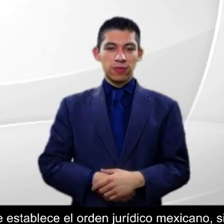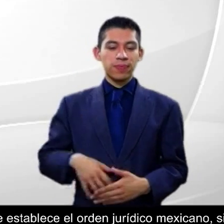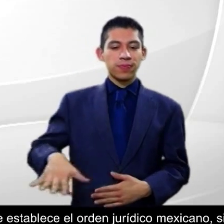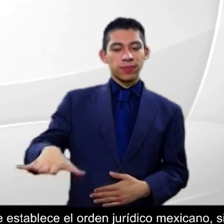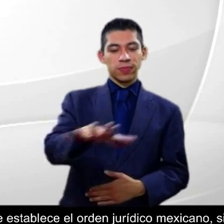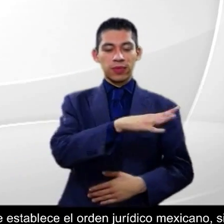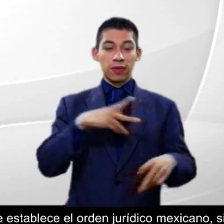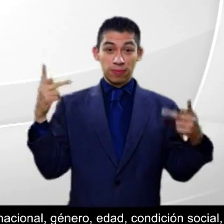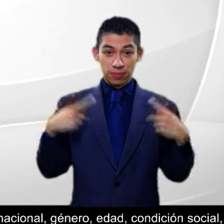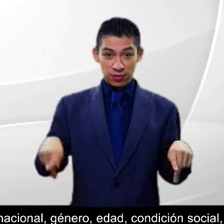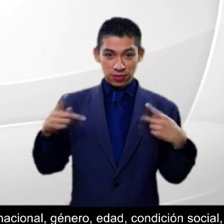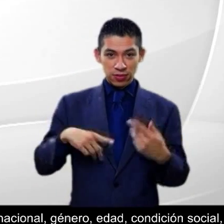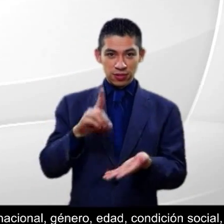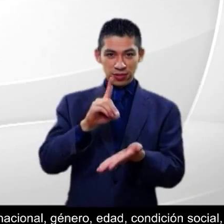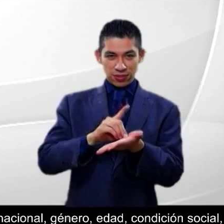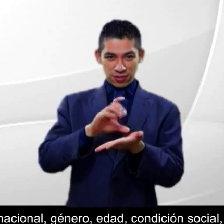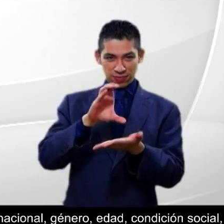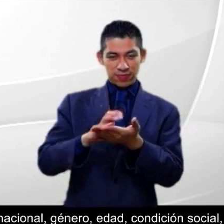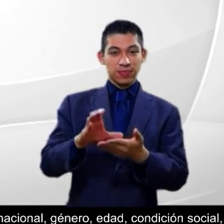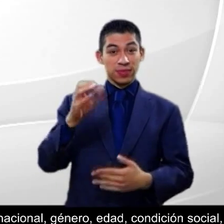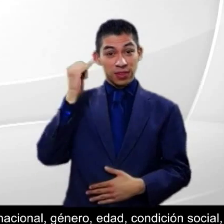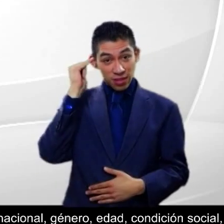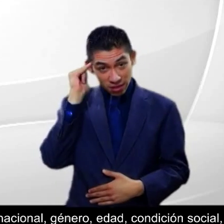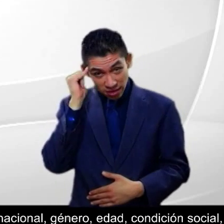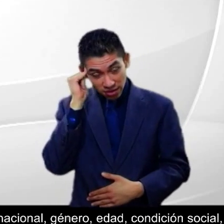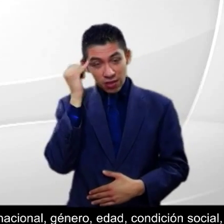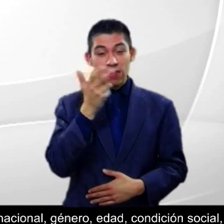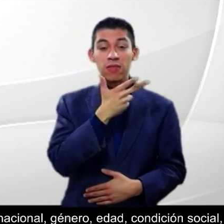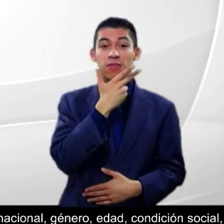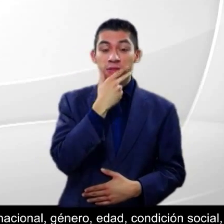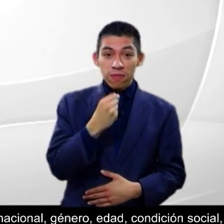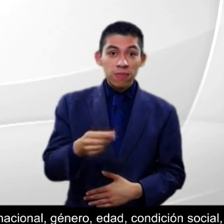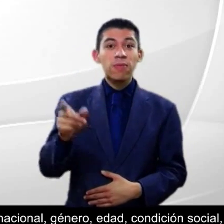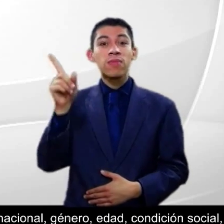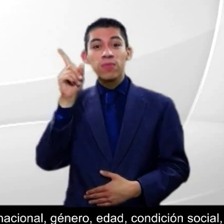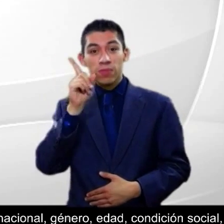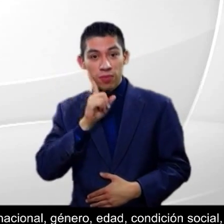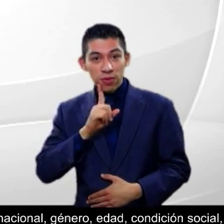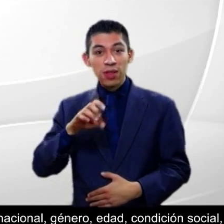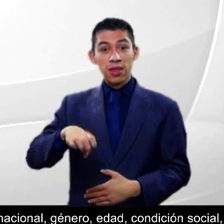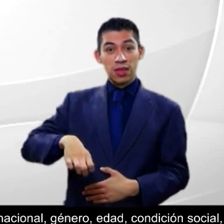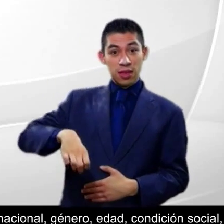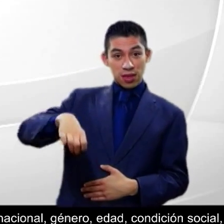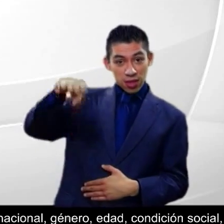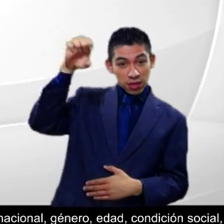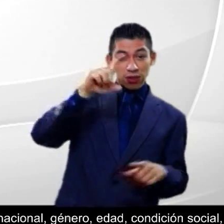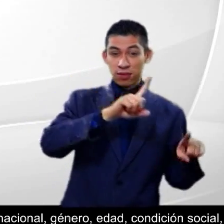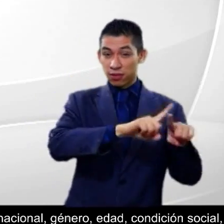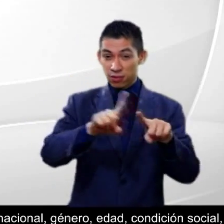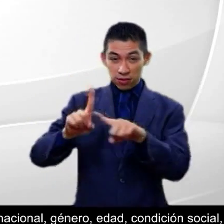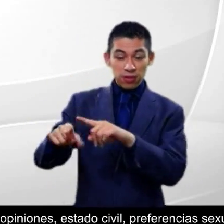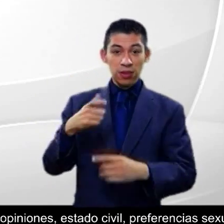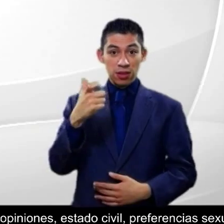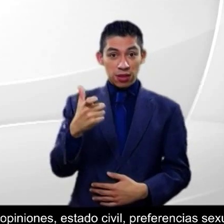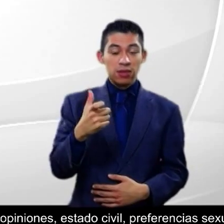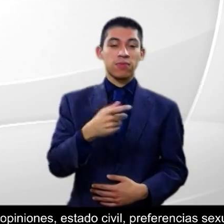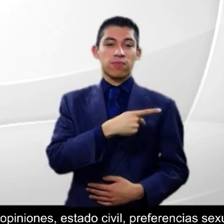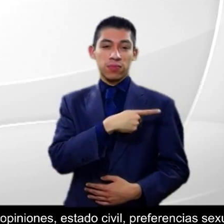distinción de origen étnico, nacional, género, edad, condición social, económica o de salud Religión,